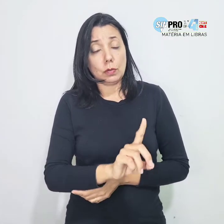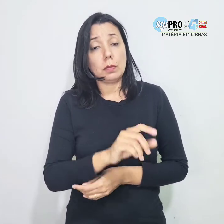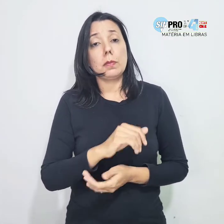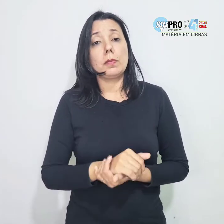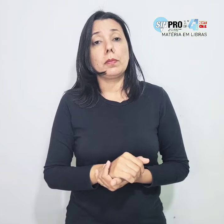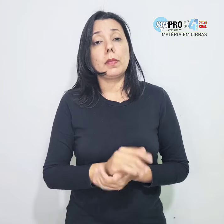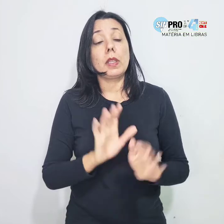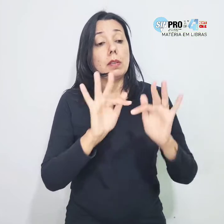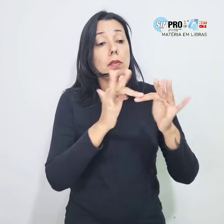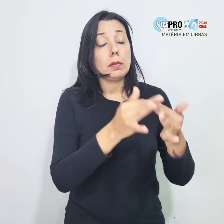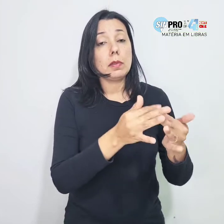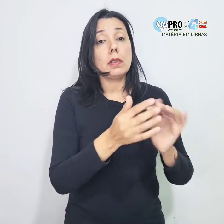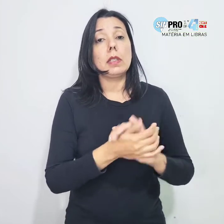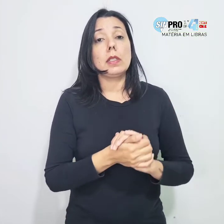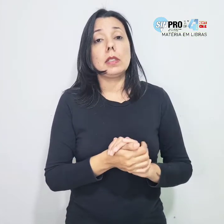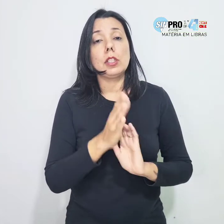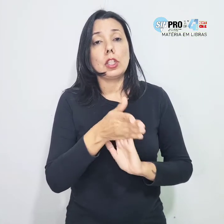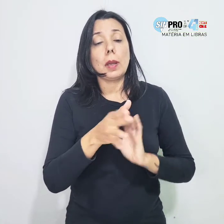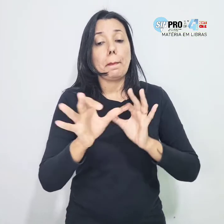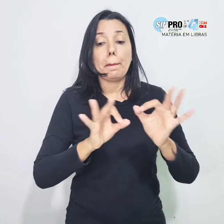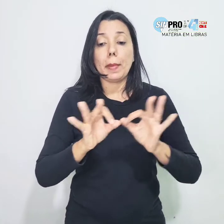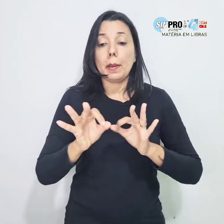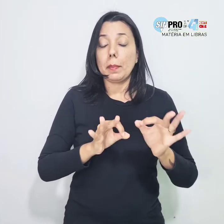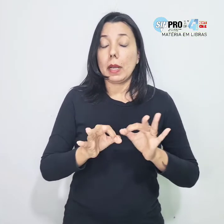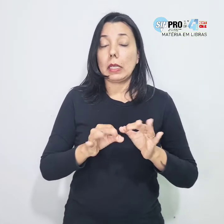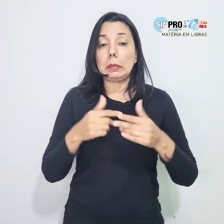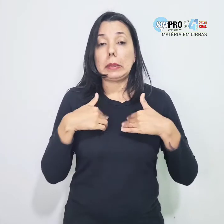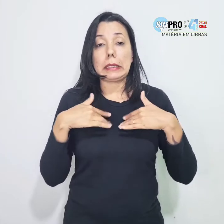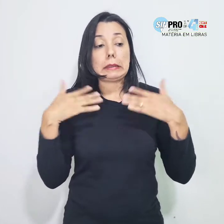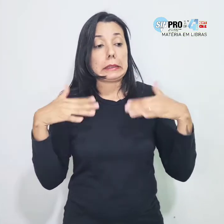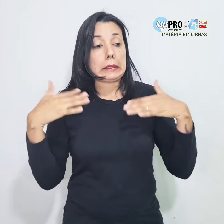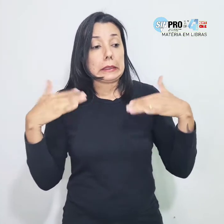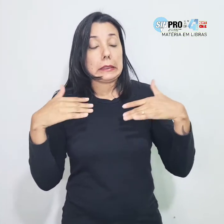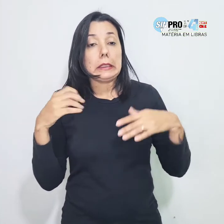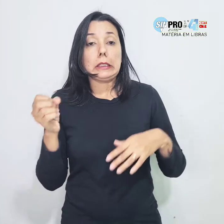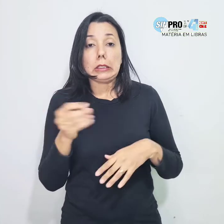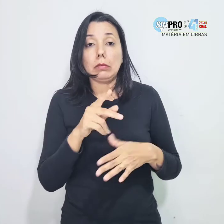e pais já se preparam para encarar a nova realidade.